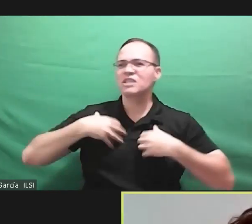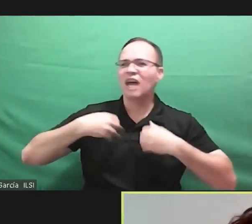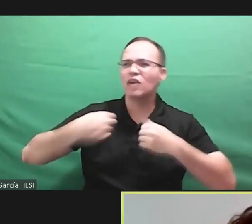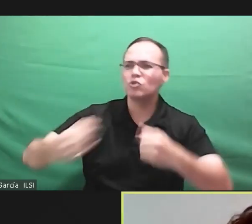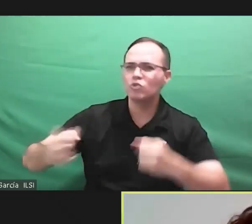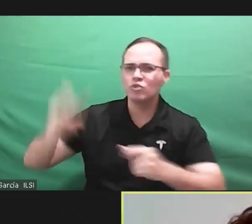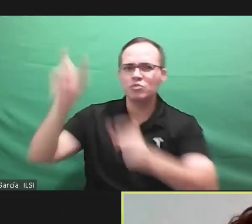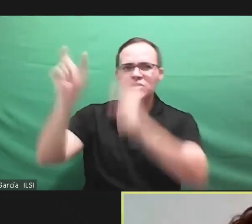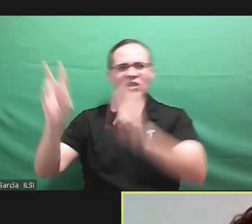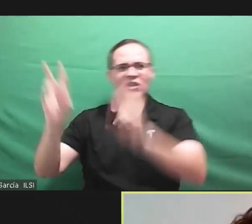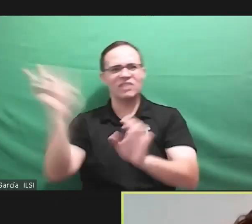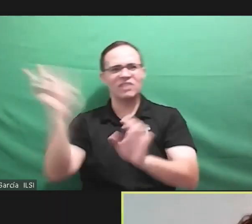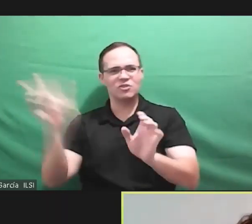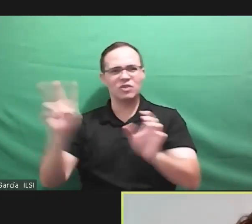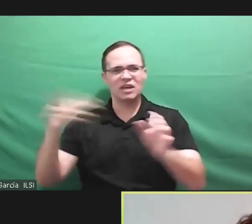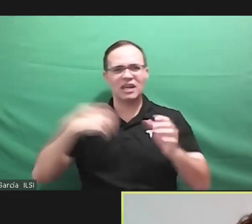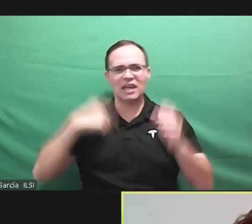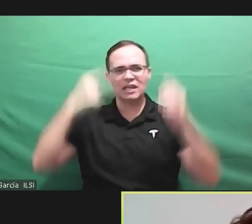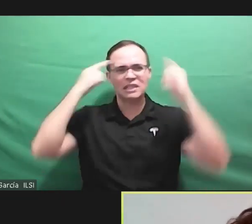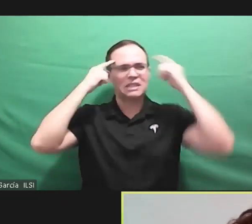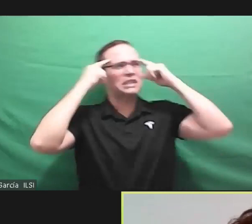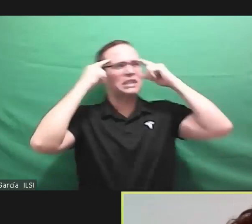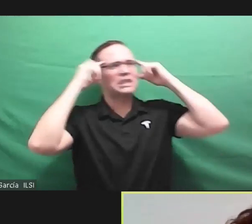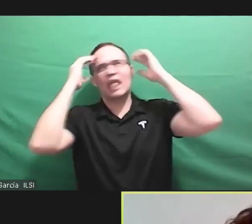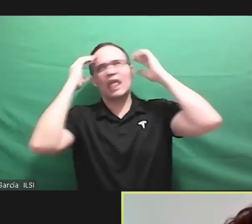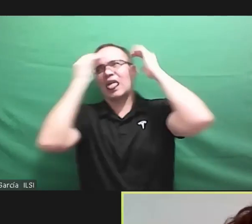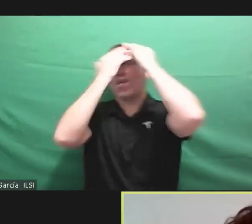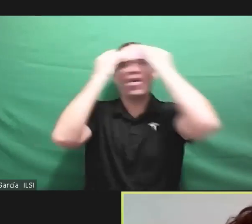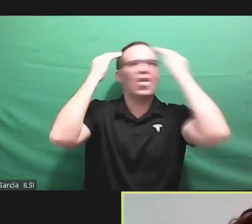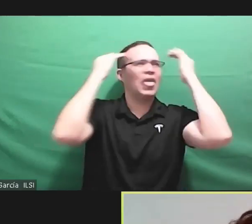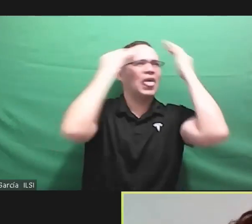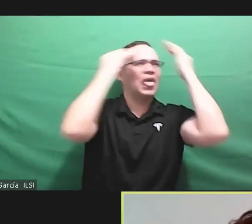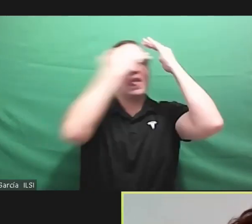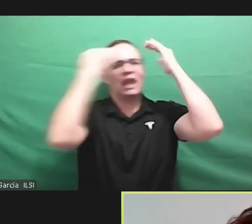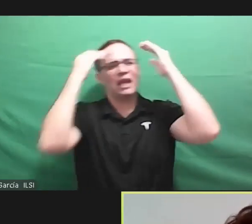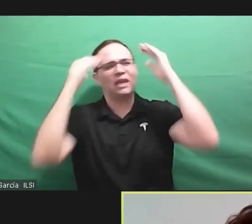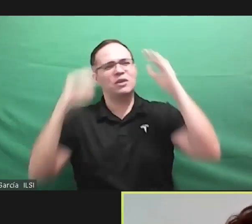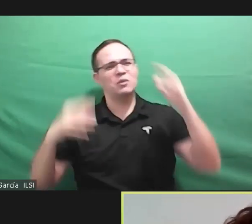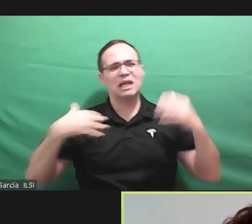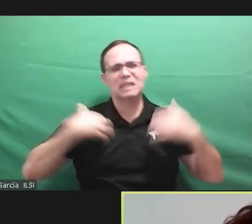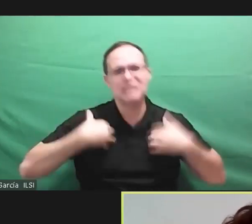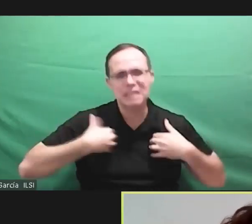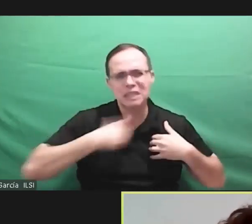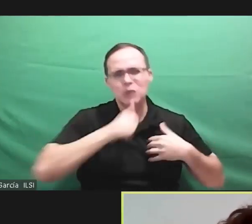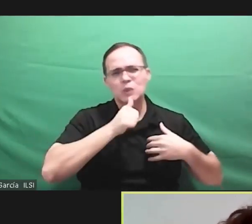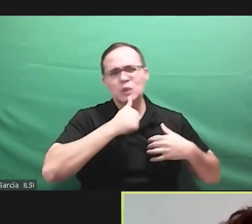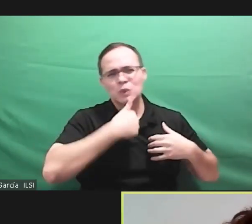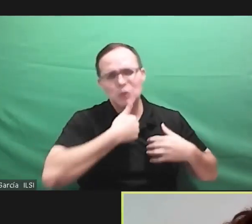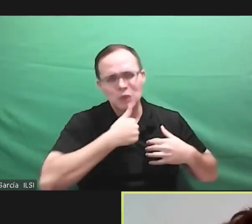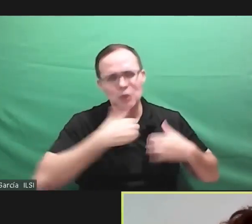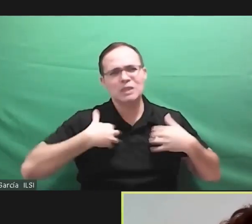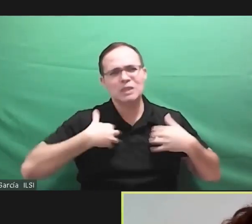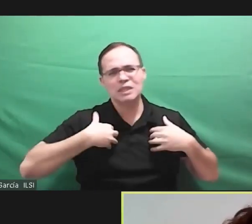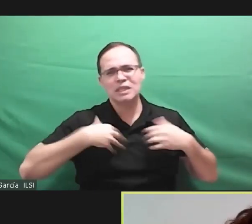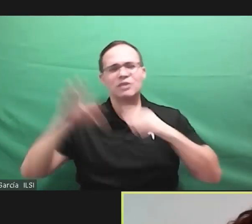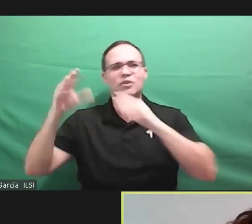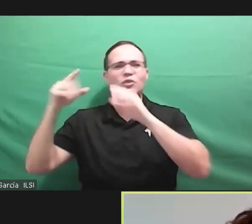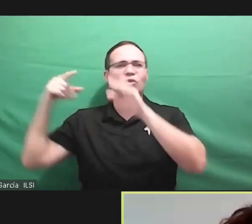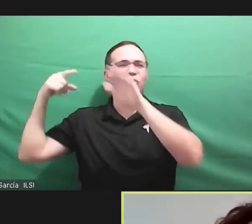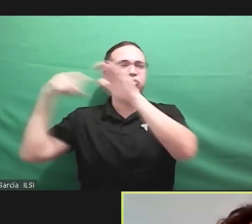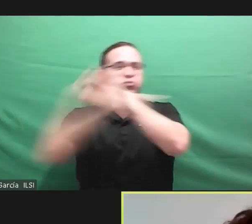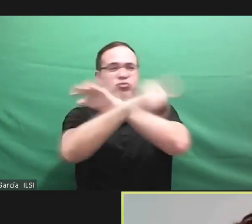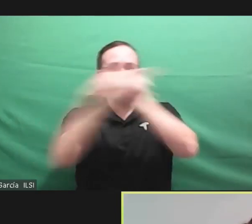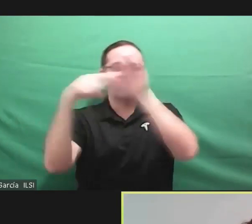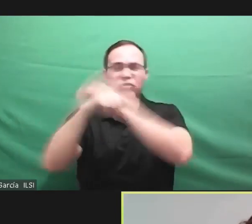de, tienen una salud mental muy baja porque tienen que huir a su país y entonces es por eso